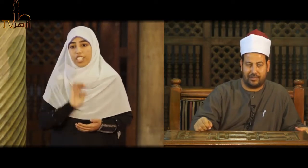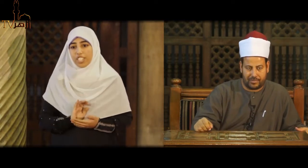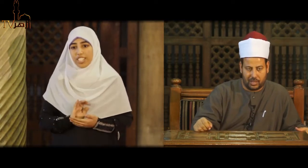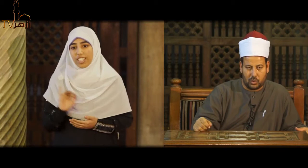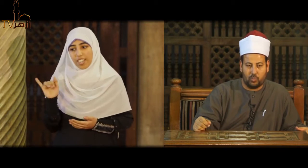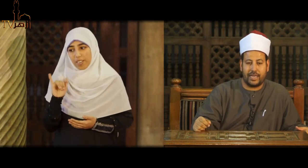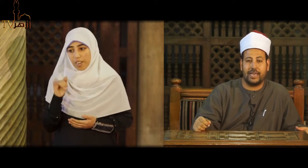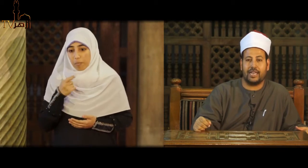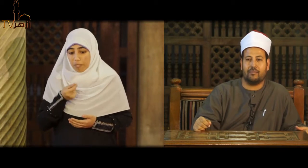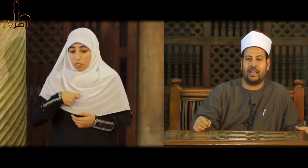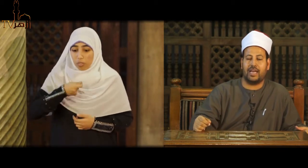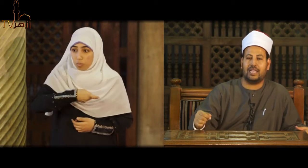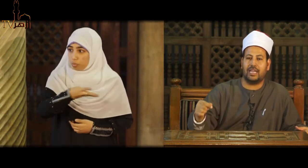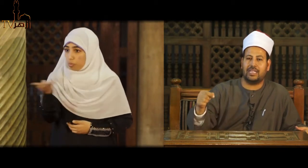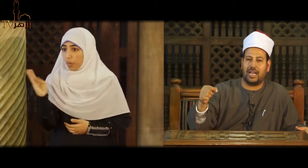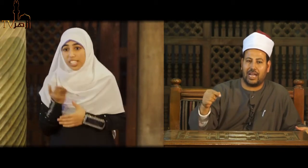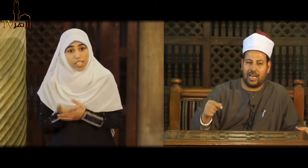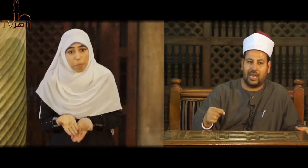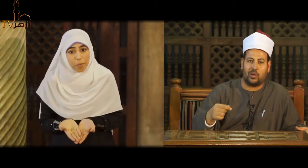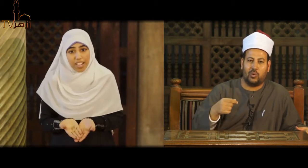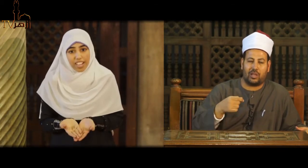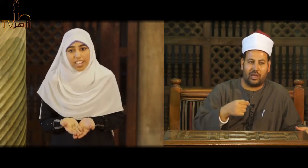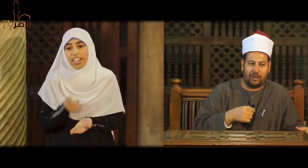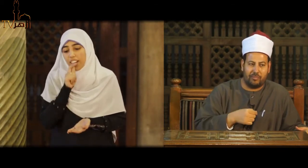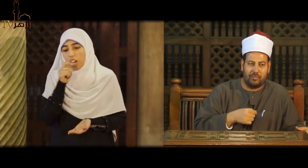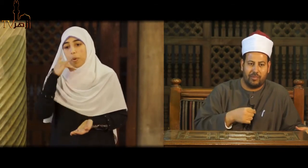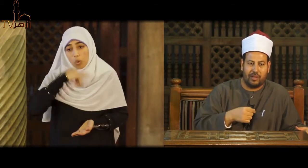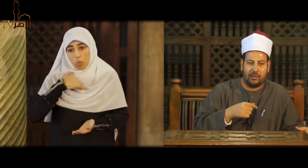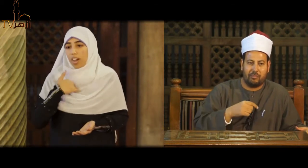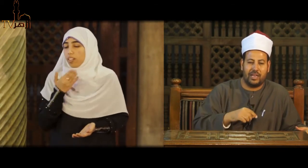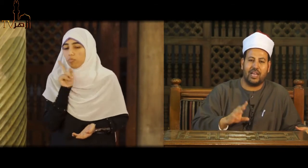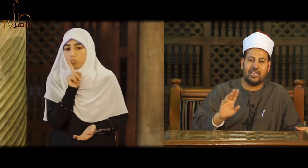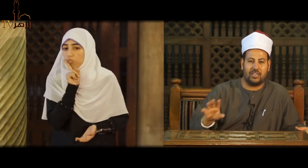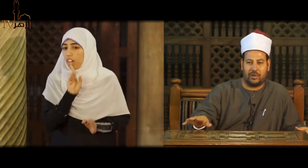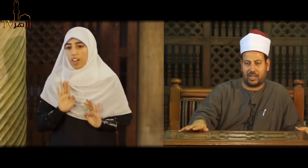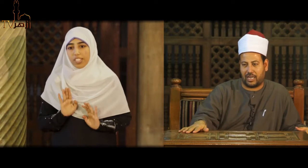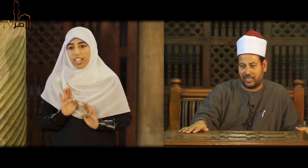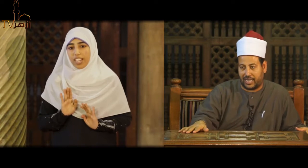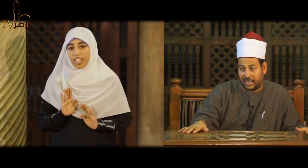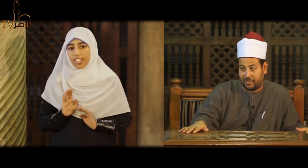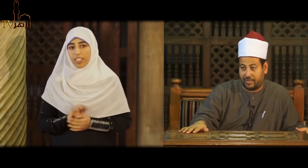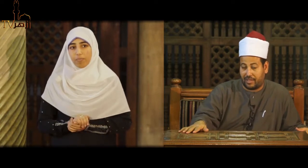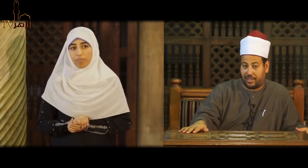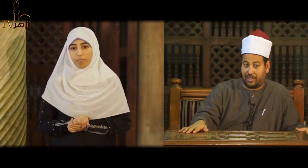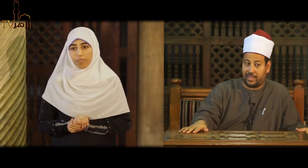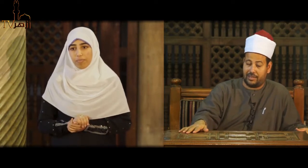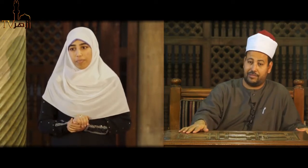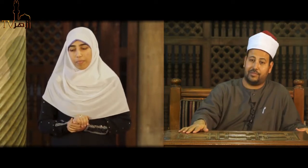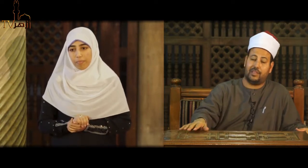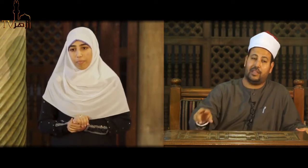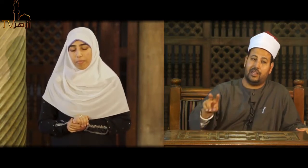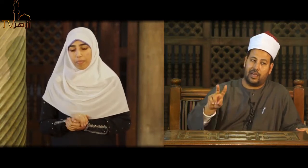بالمال، وإنما يتعلق القلب بالله تبارك وتعالى.